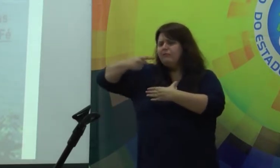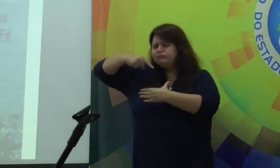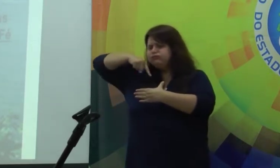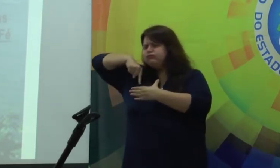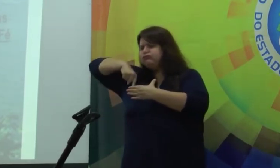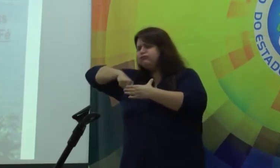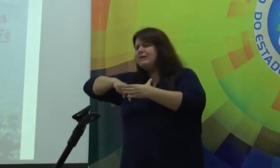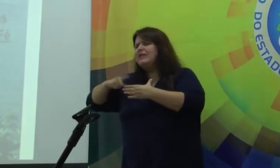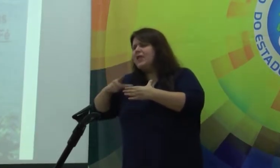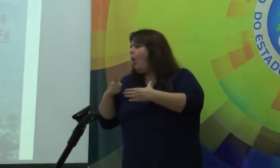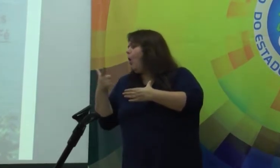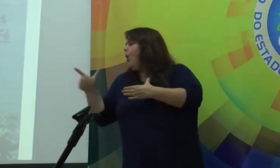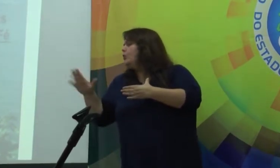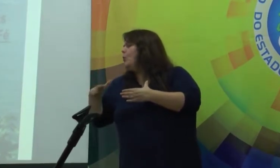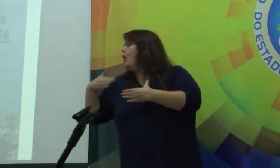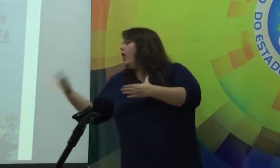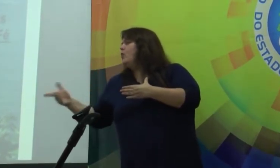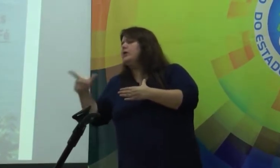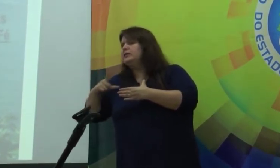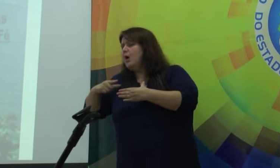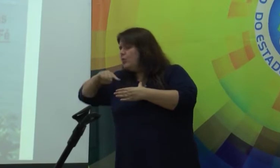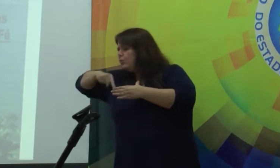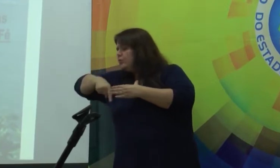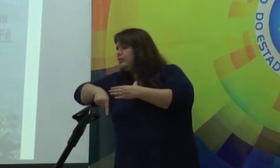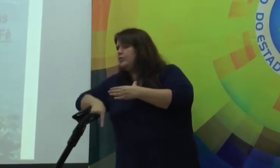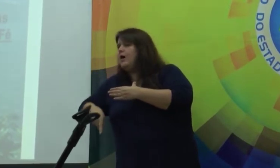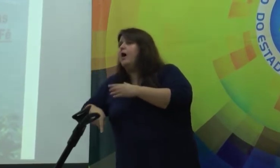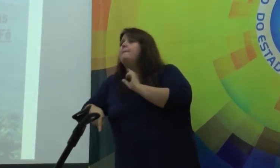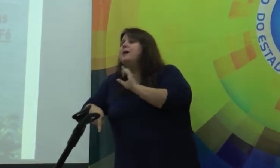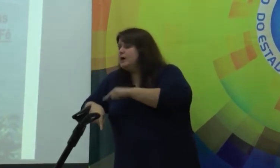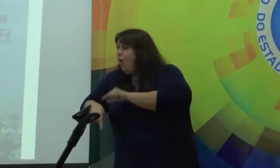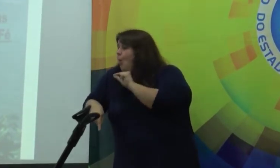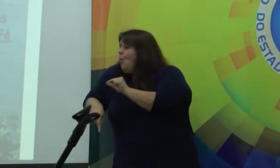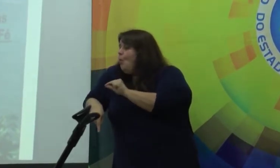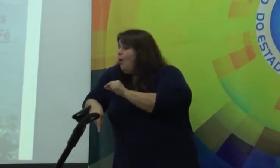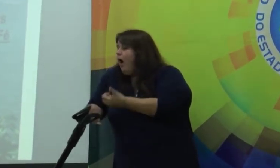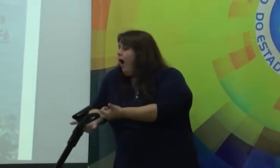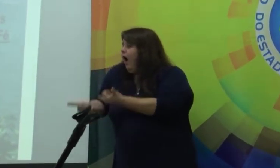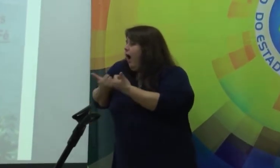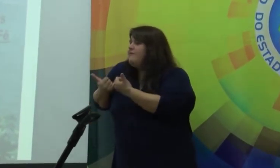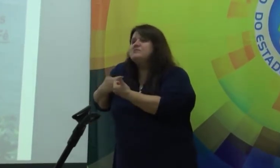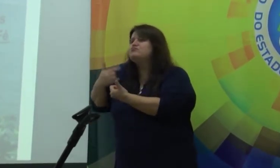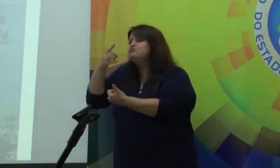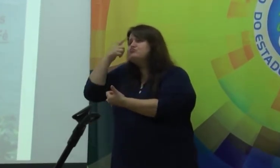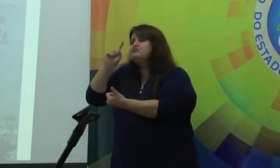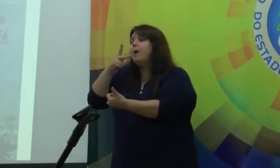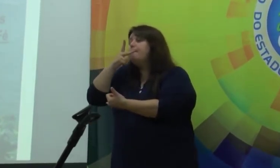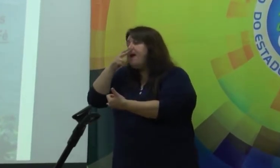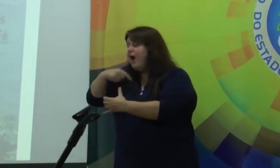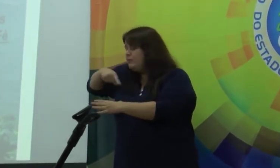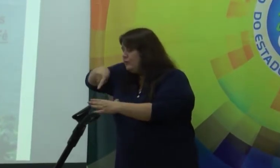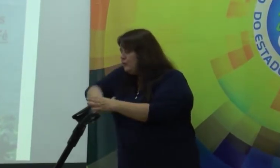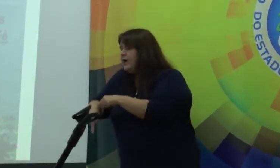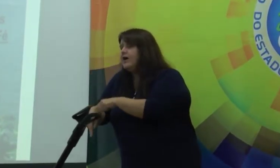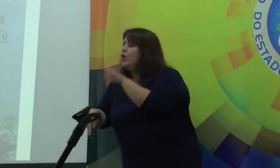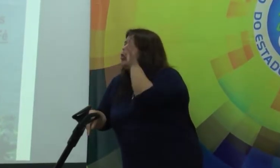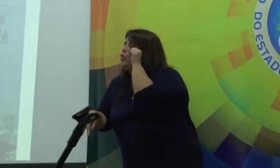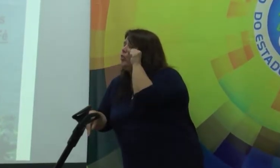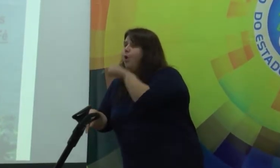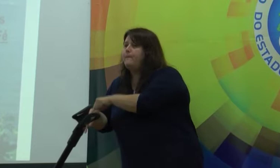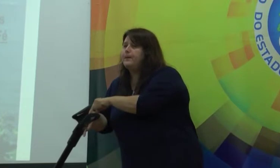alguma coisa, era algo muito interno, né? O que era isso?